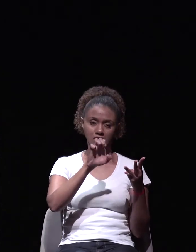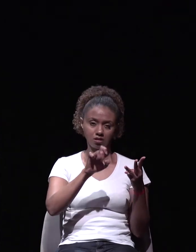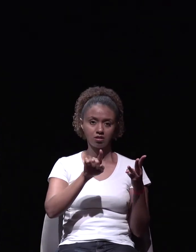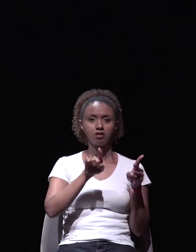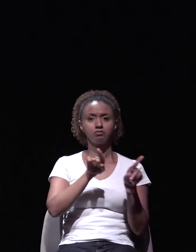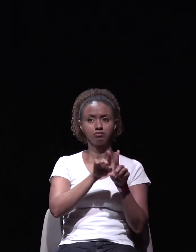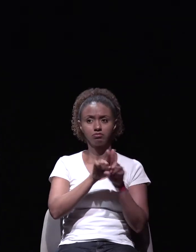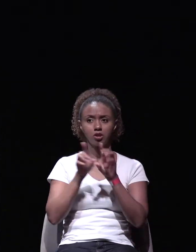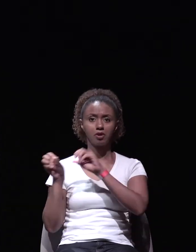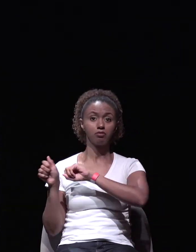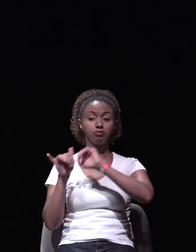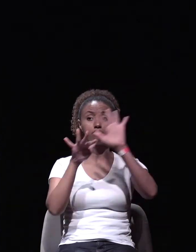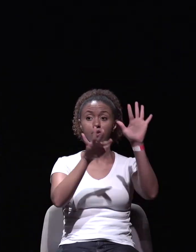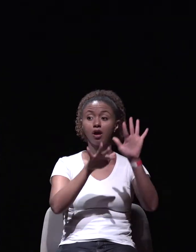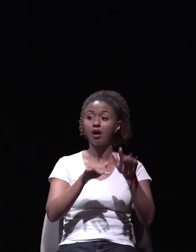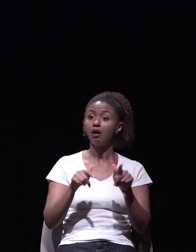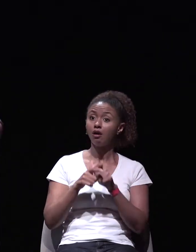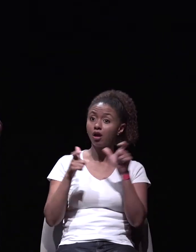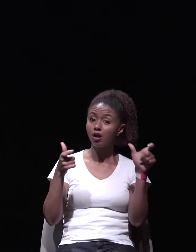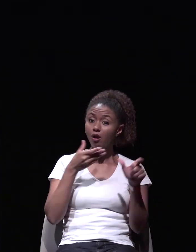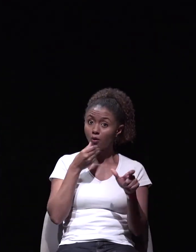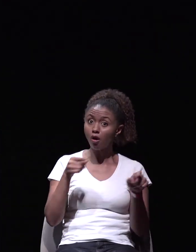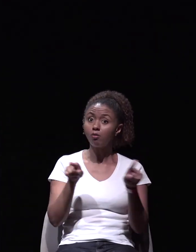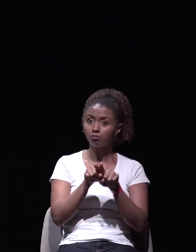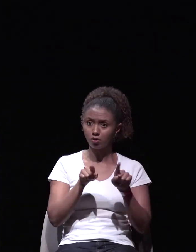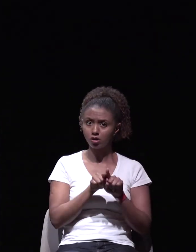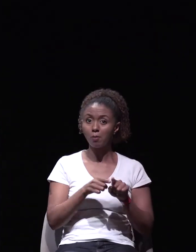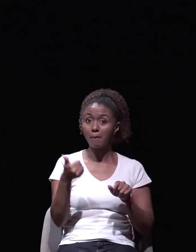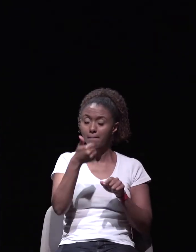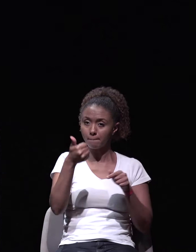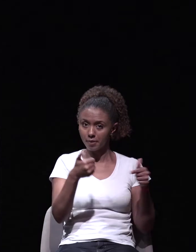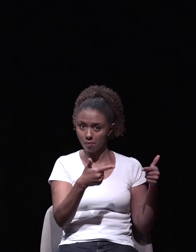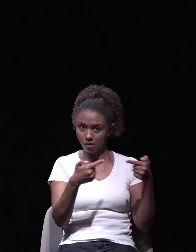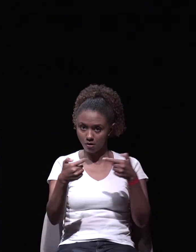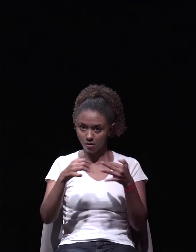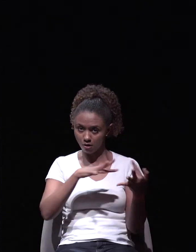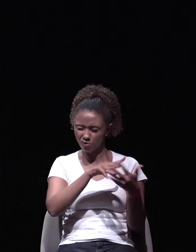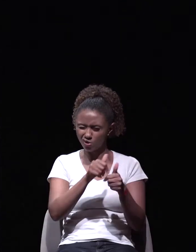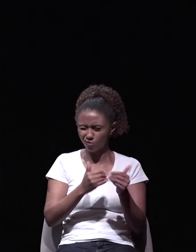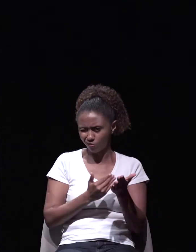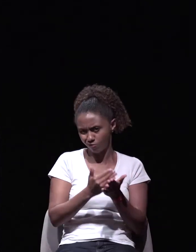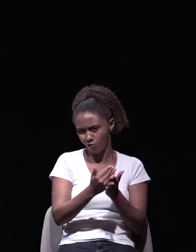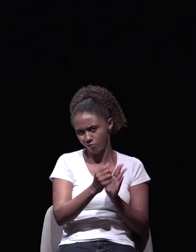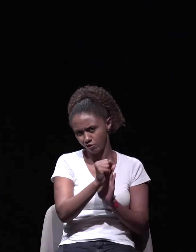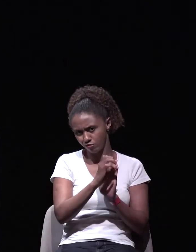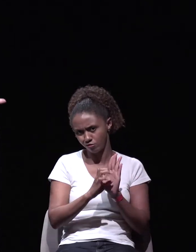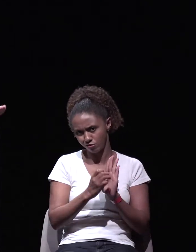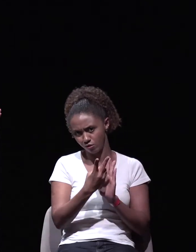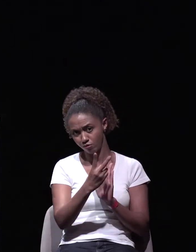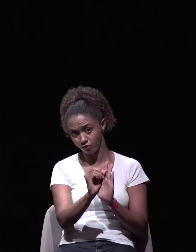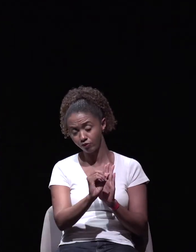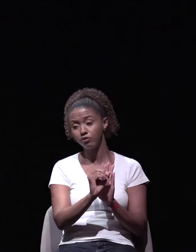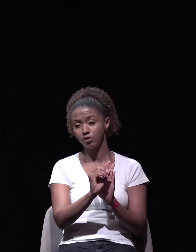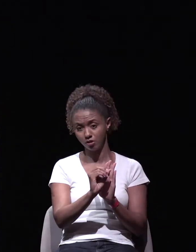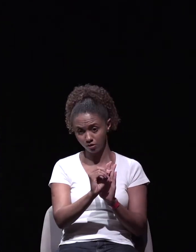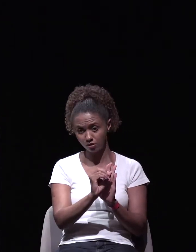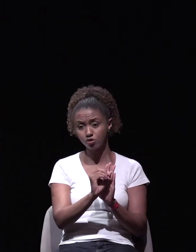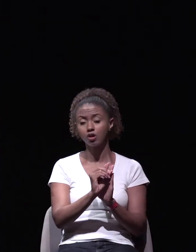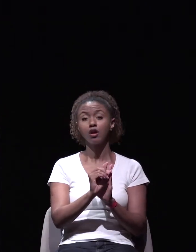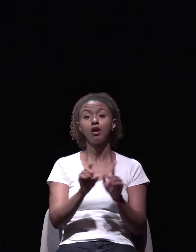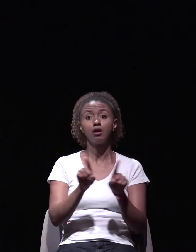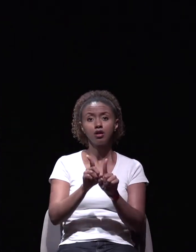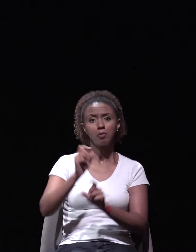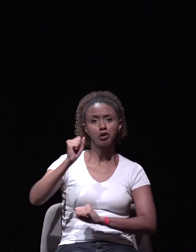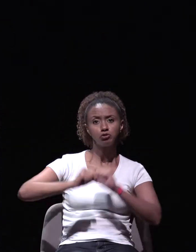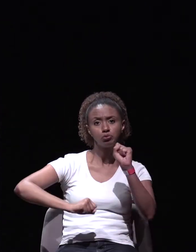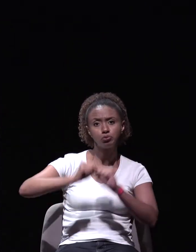homens que foram para a Primeira Guerra, né? Porque esse êxodo está acontecendo no comecinho do século XX, a indústria, por exemplo, das siderúrgicas,